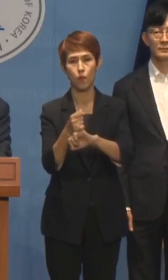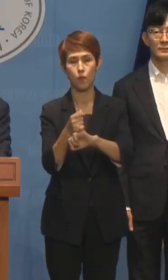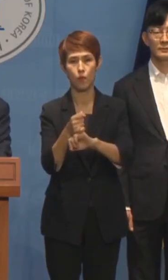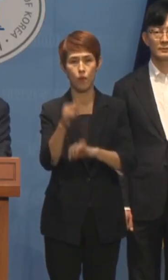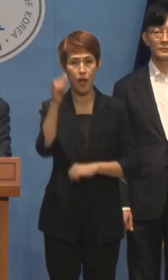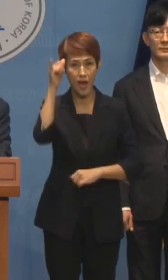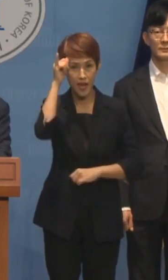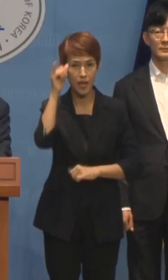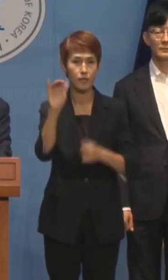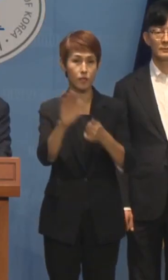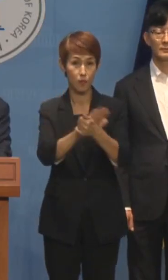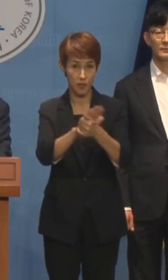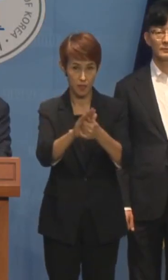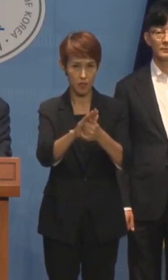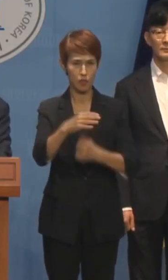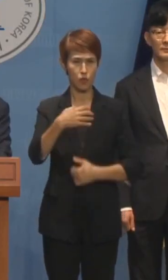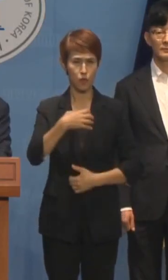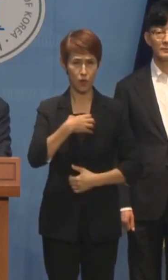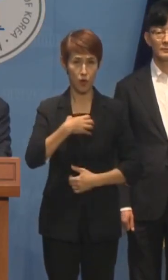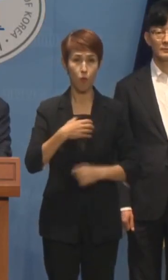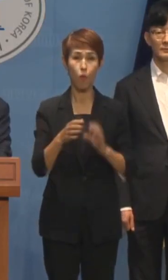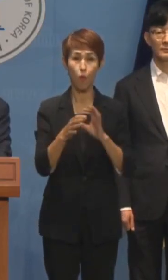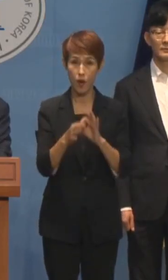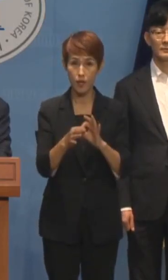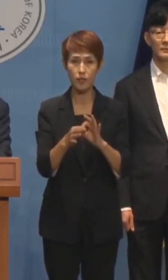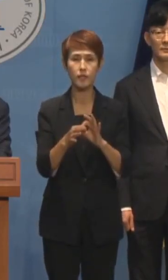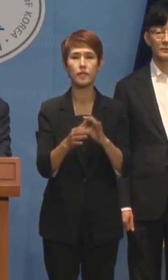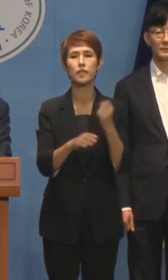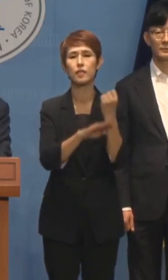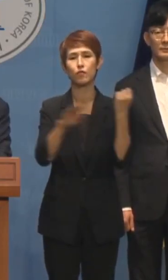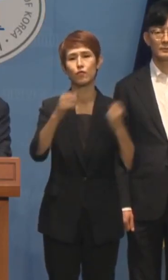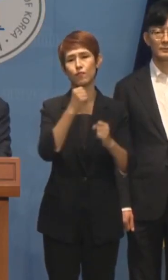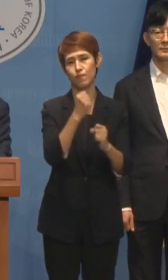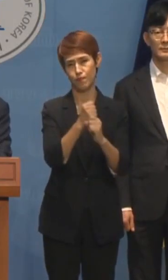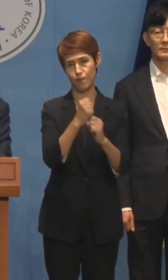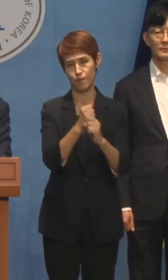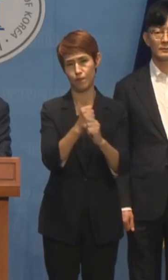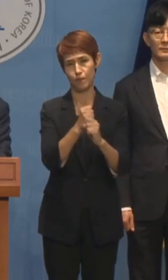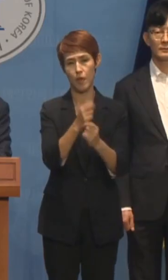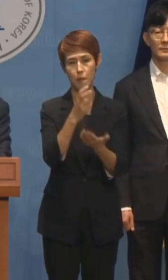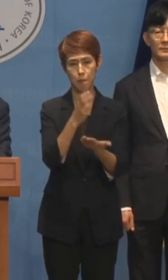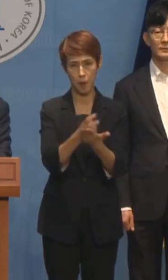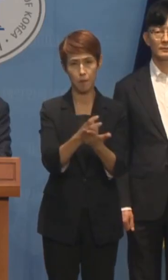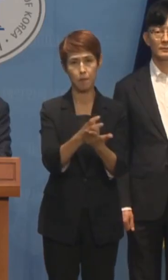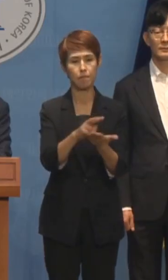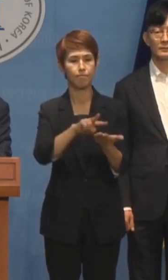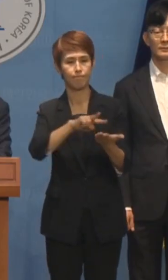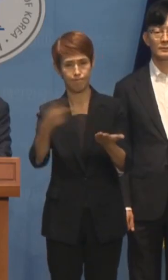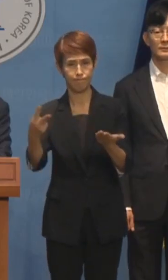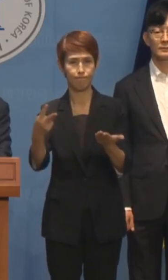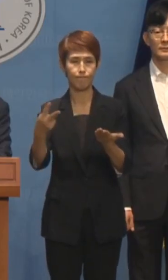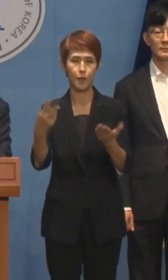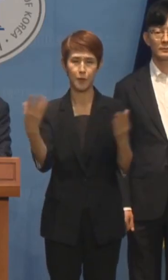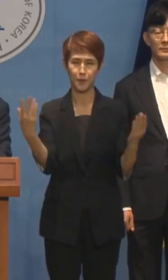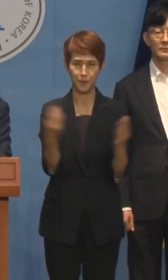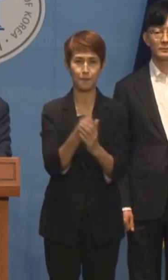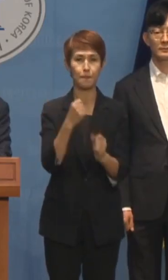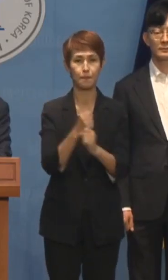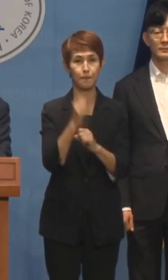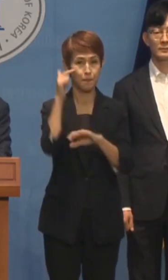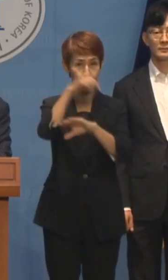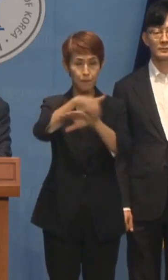AI 서비스 위험성 관리 기준을 마련하도록 법률을 재개정을